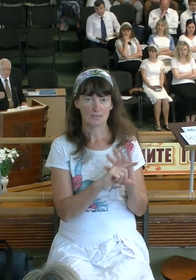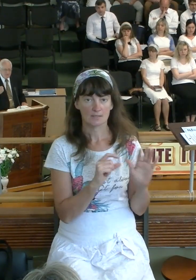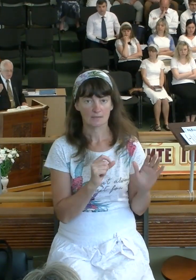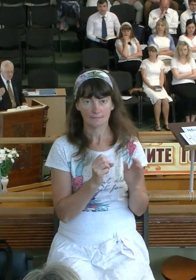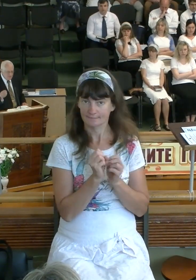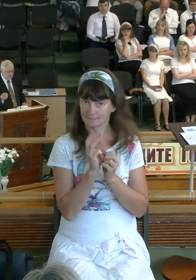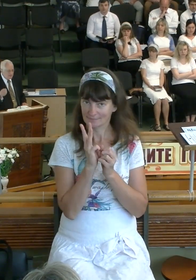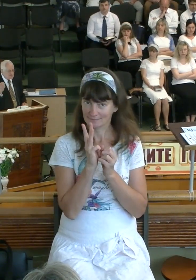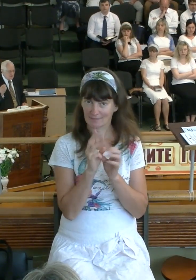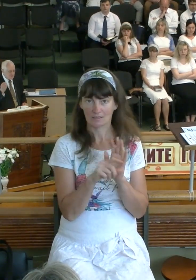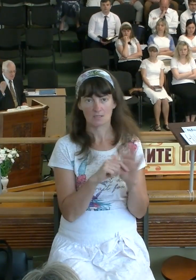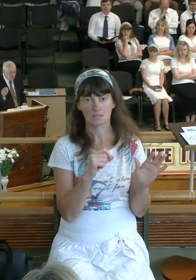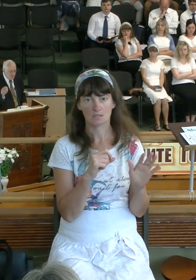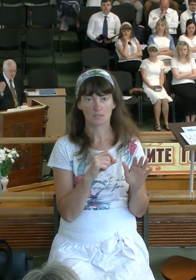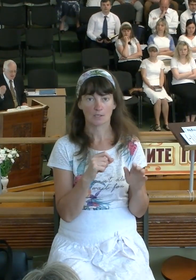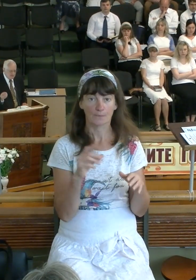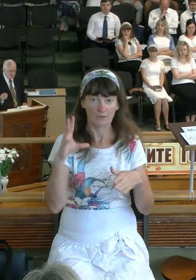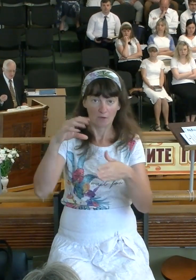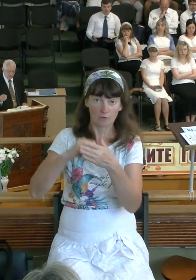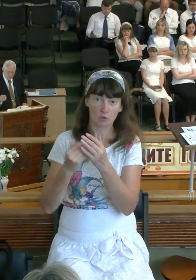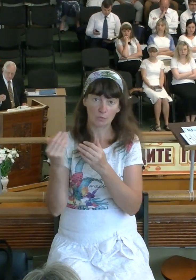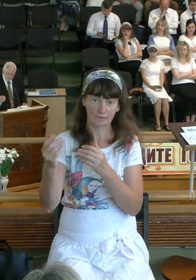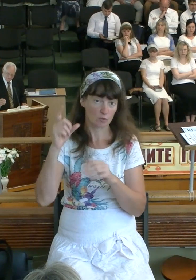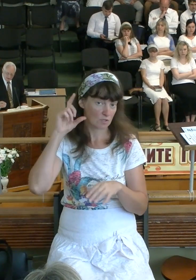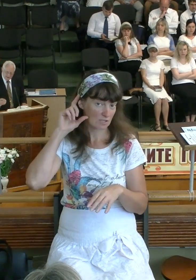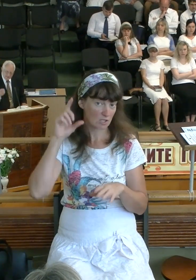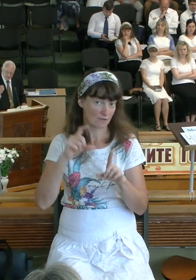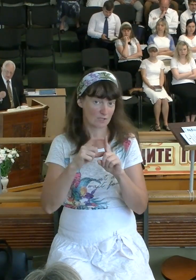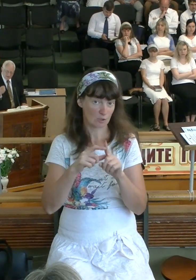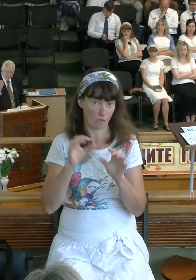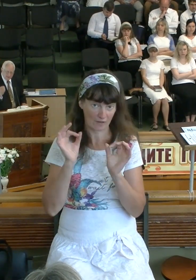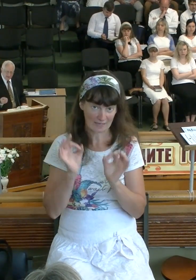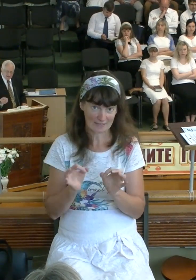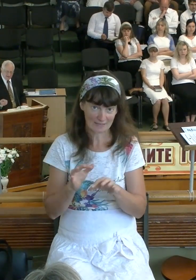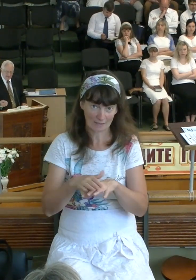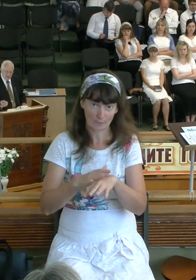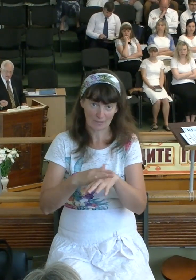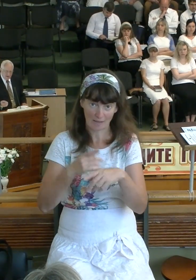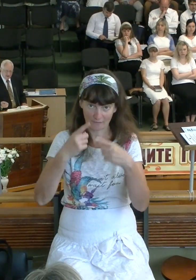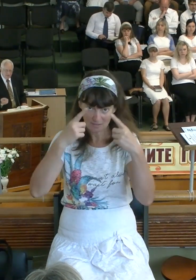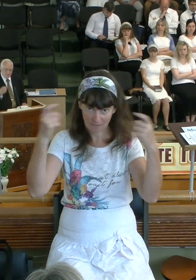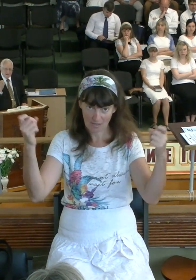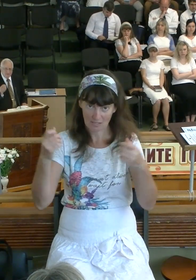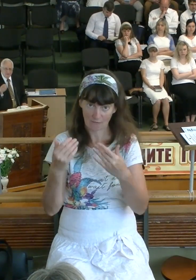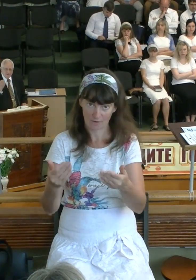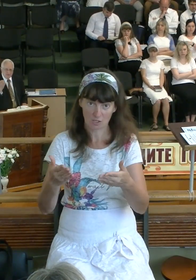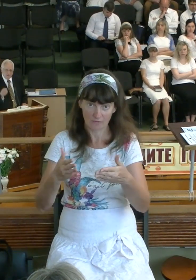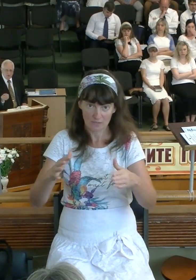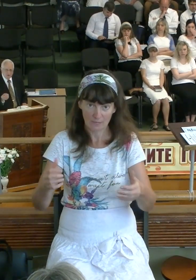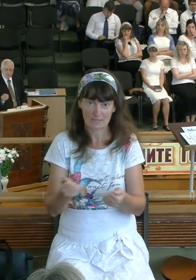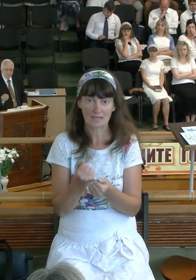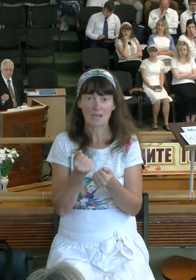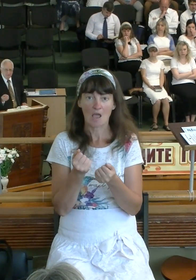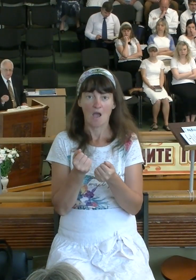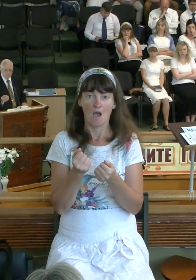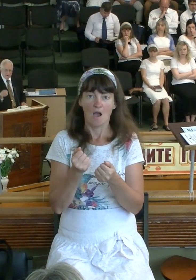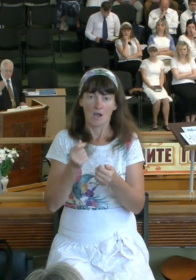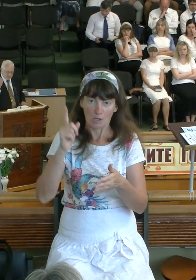В нем и вы, услышав слово истины, благовествование вашего спасения и уверовав в него,